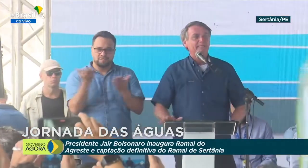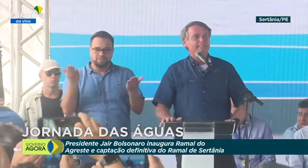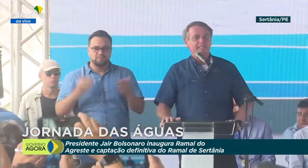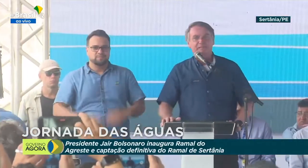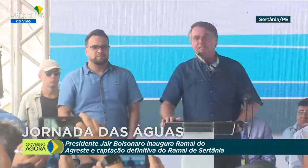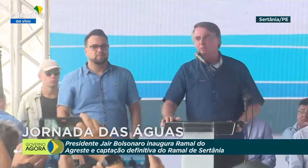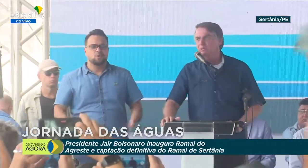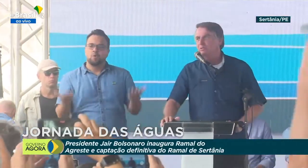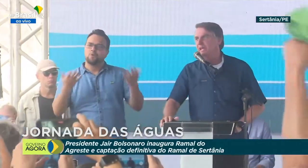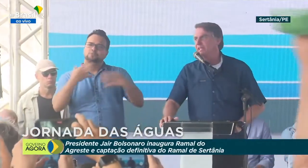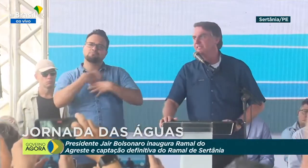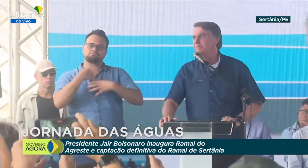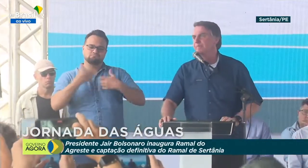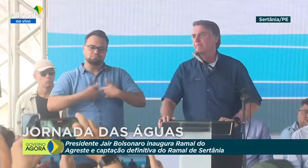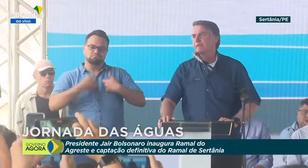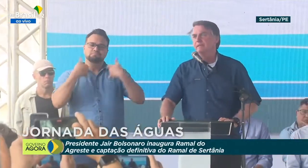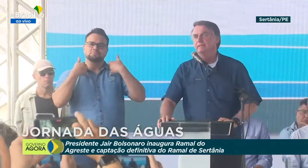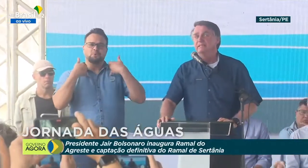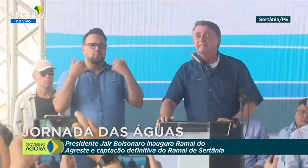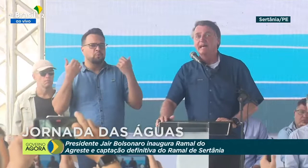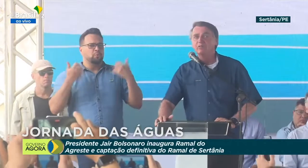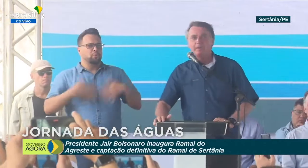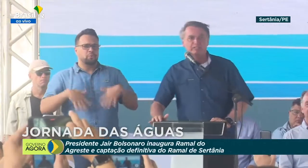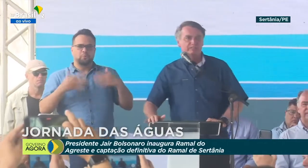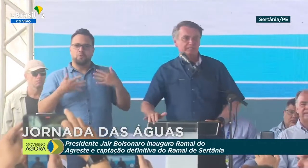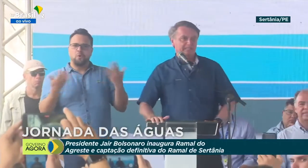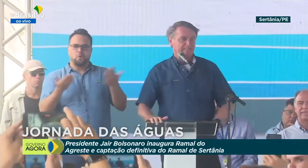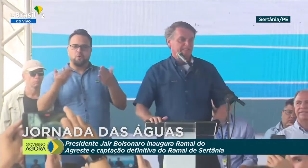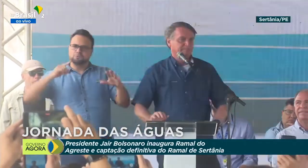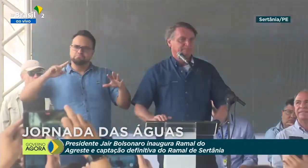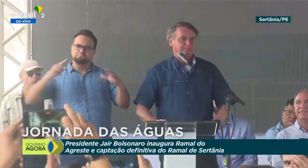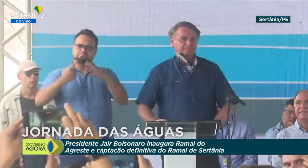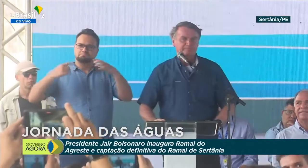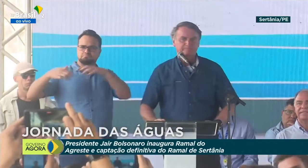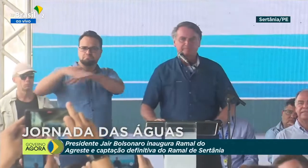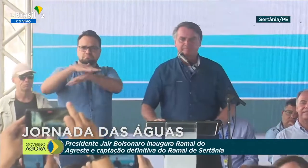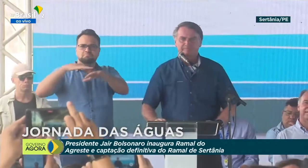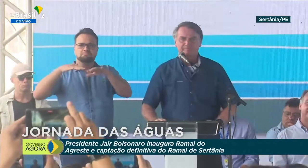É uma satisfação muito grande estar no meio de vocês.